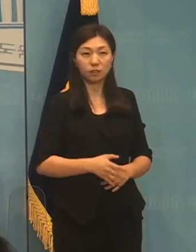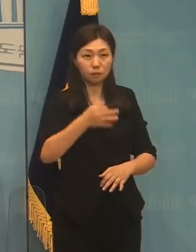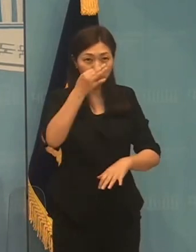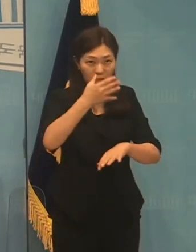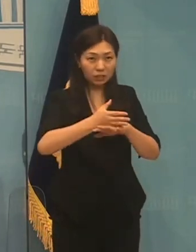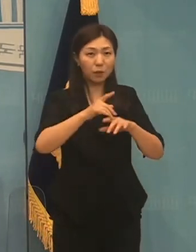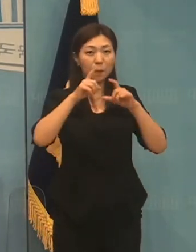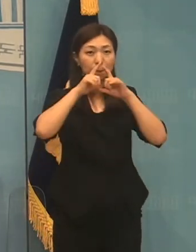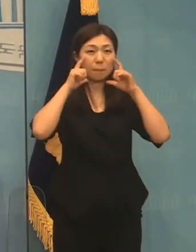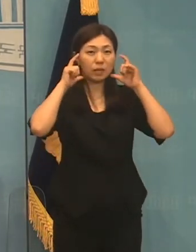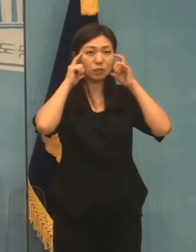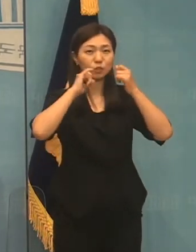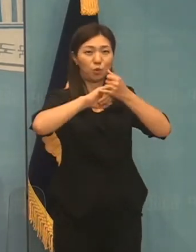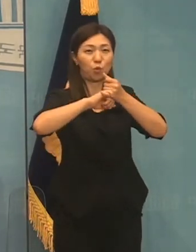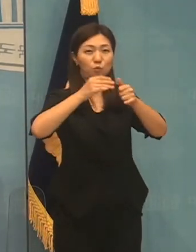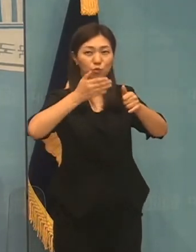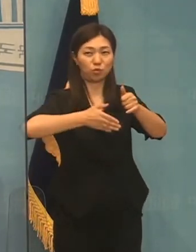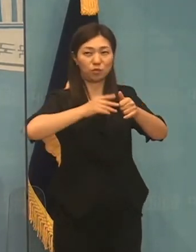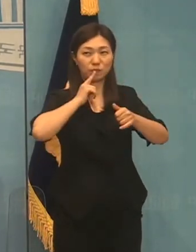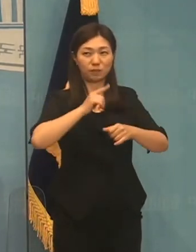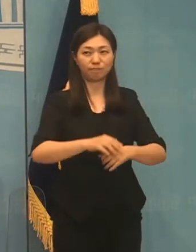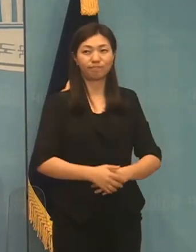죄송합니다.